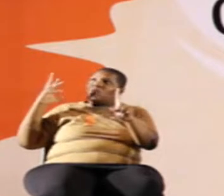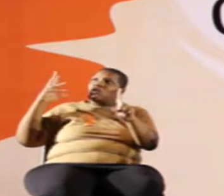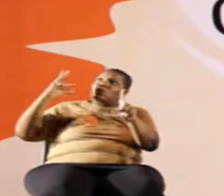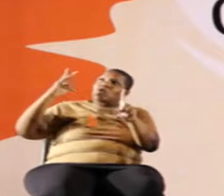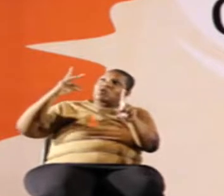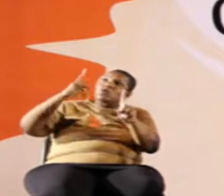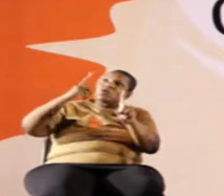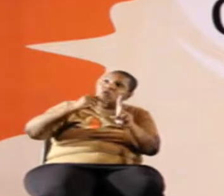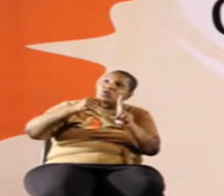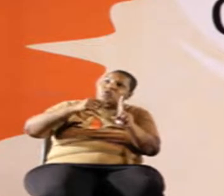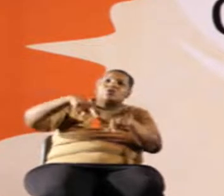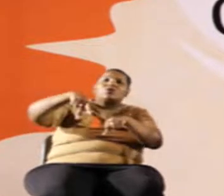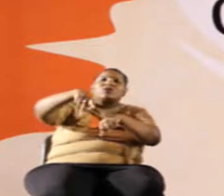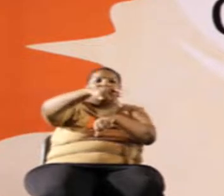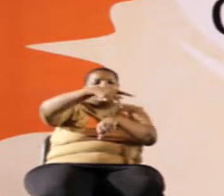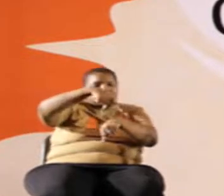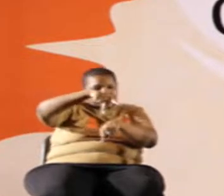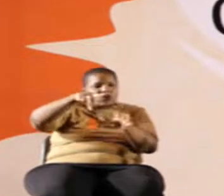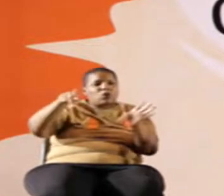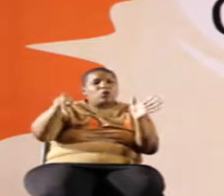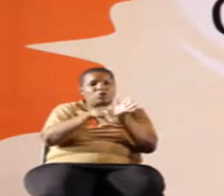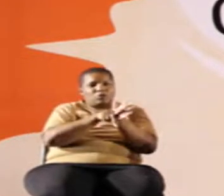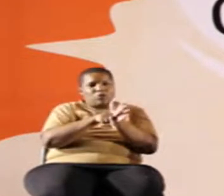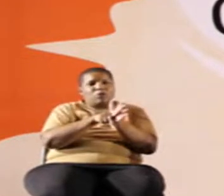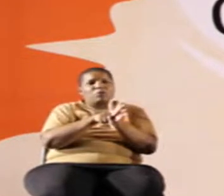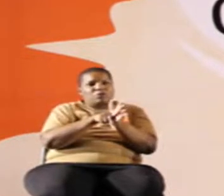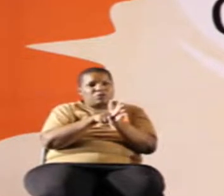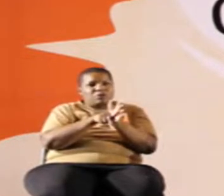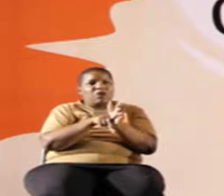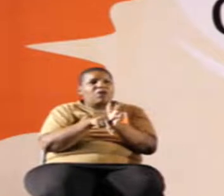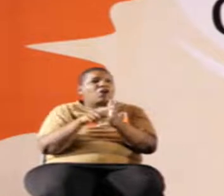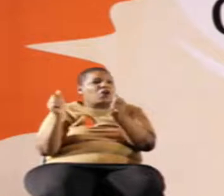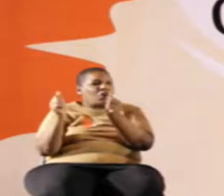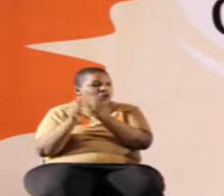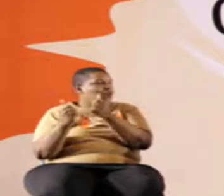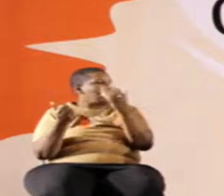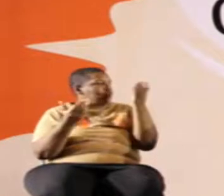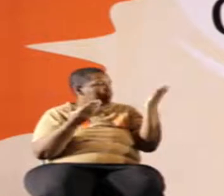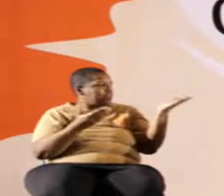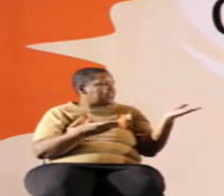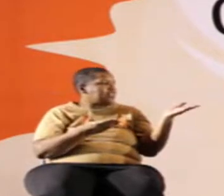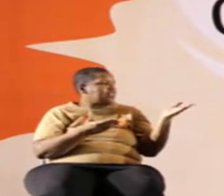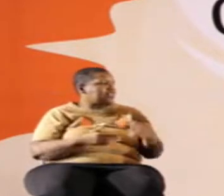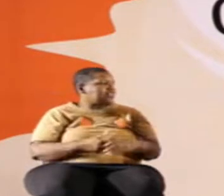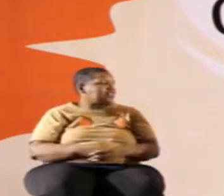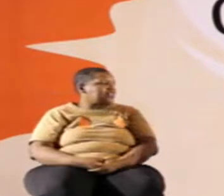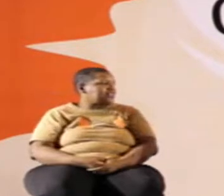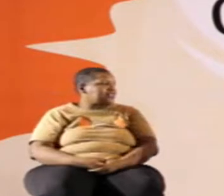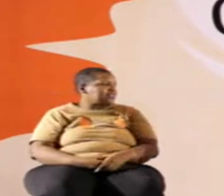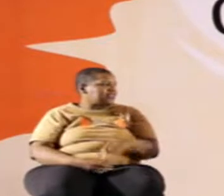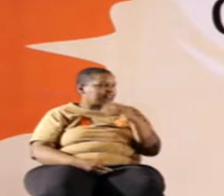pela noção de nação. Com vocês, Jurema Werneck.